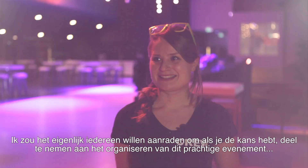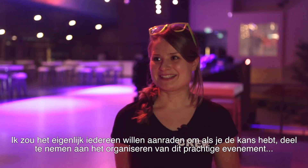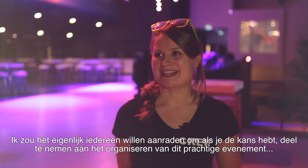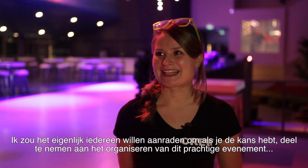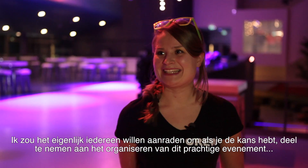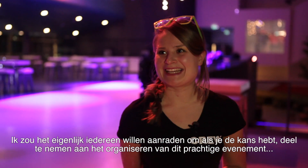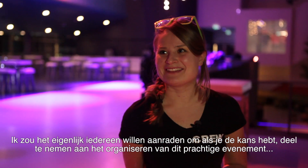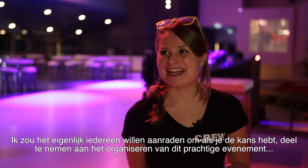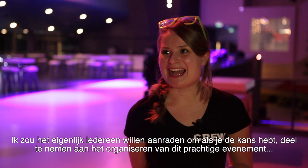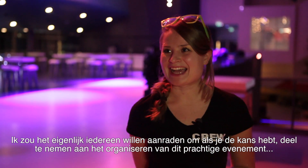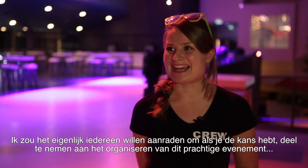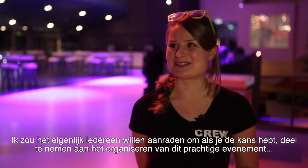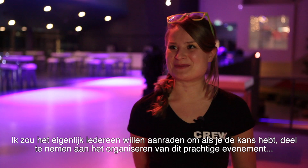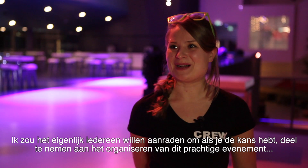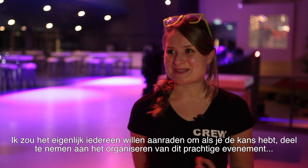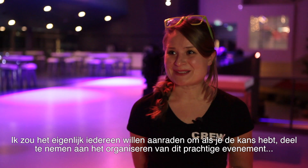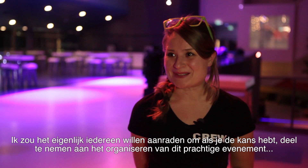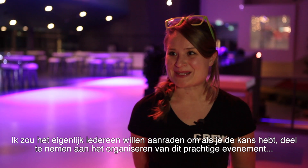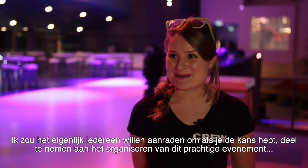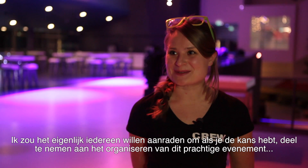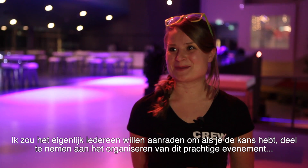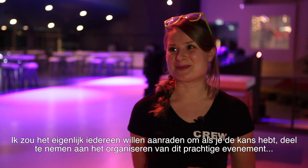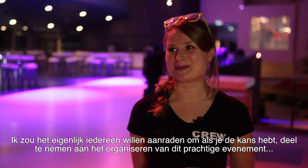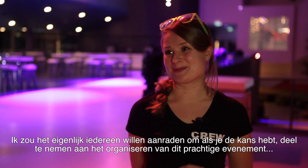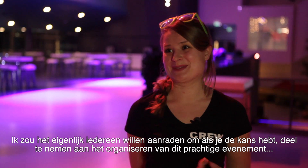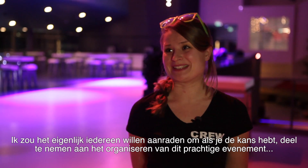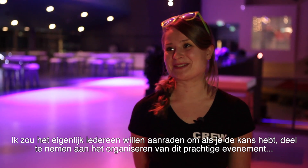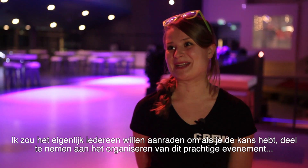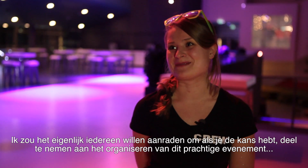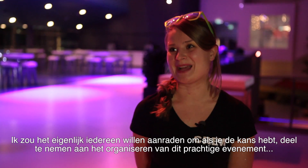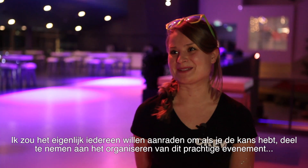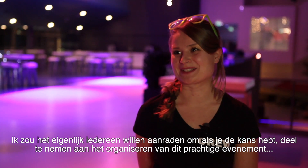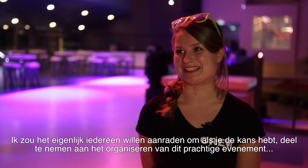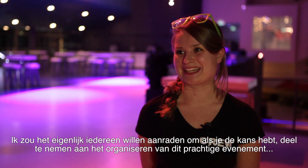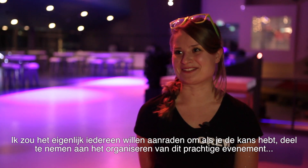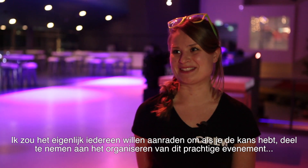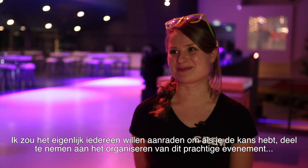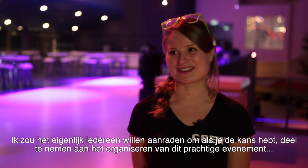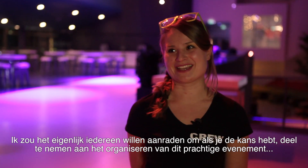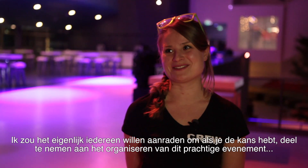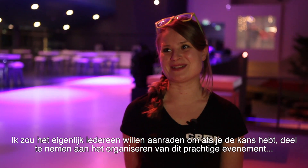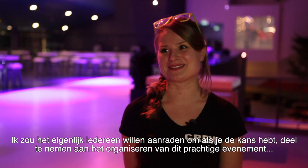Ik zou het eigenlijk aan iedereen willen aanraden om, als je de kans hebt, om deel te nemen aan het organiseren van dit prachtige evenement. Want